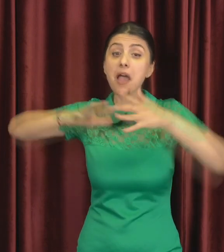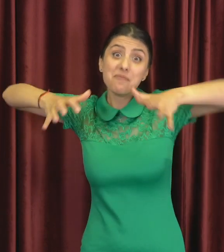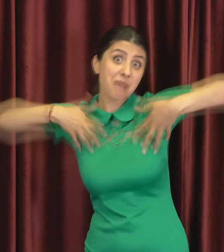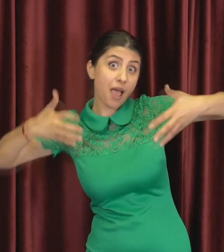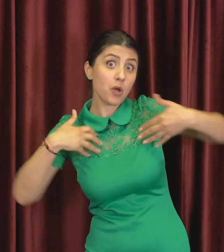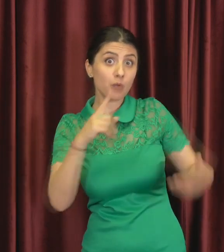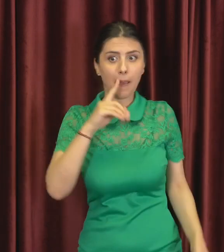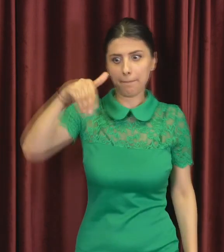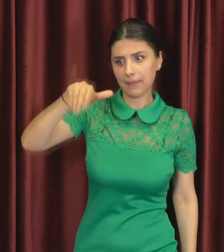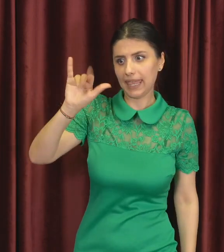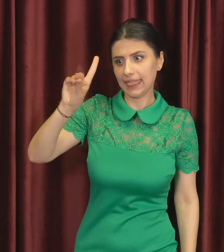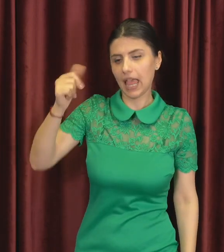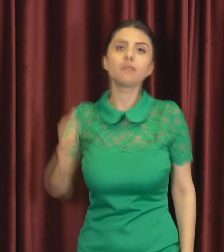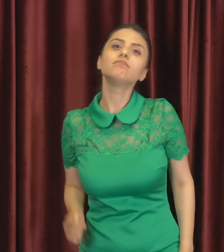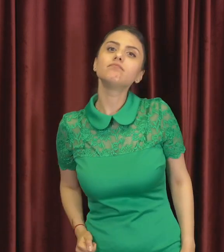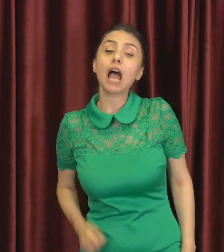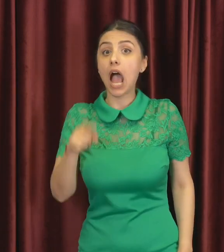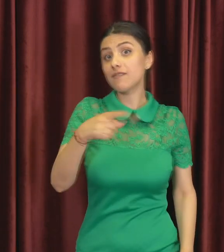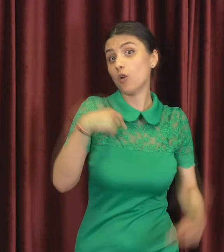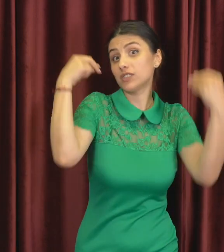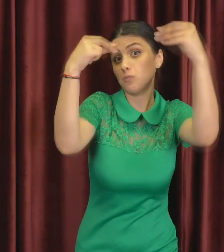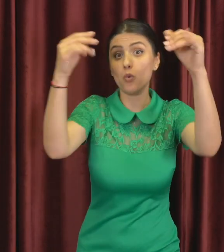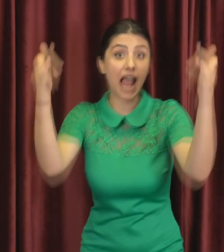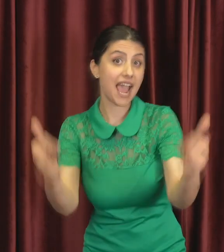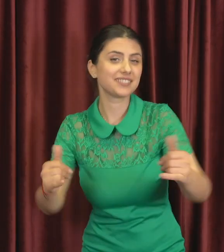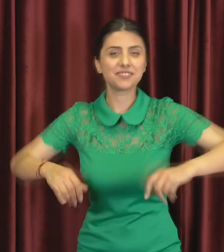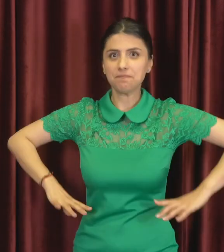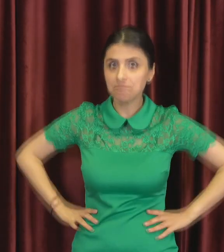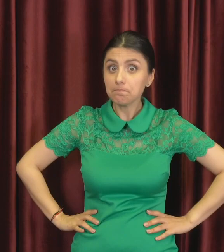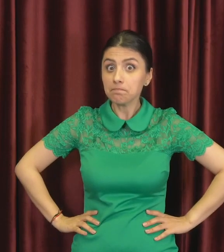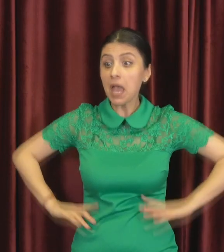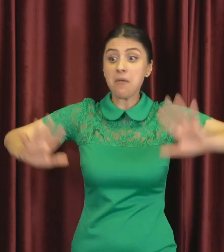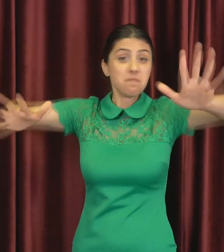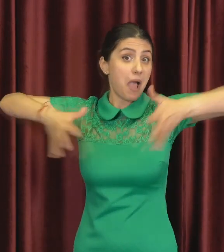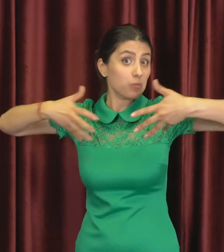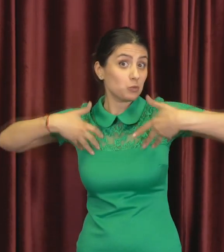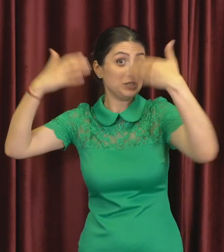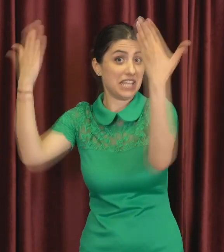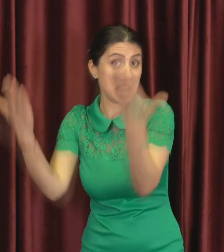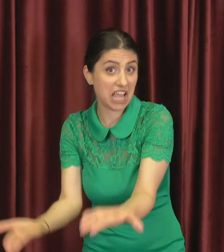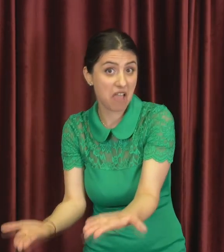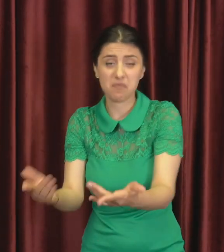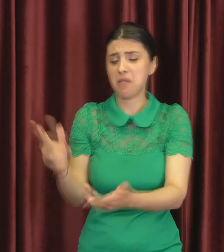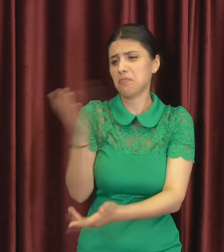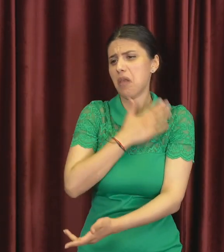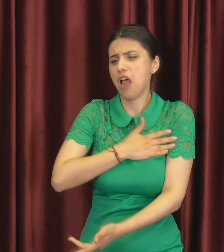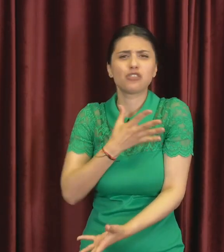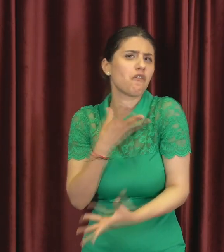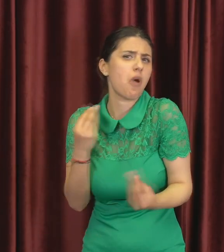nume Minda. Și despre ea vreau să-ți povestesc astăzi. Maimuțica Minda era o maimuță căreia îi plăcea foarte mult să se joace. Se